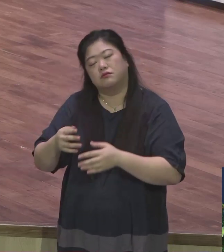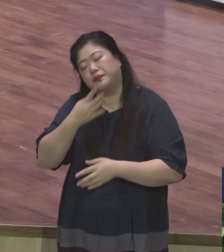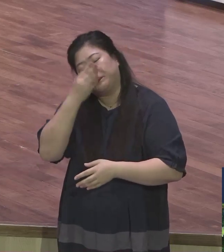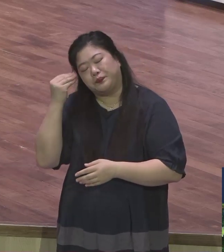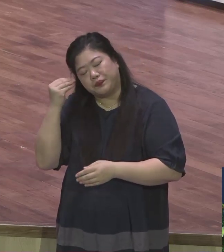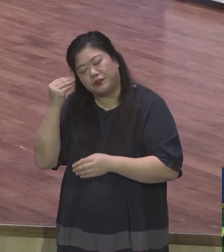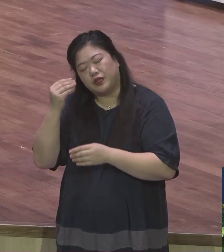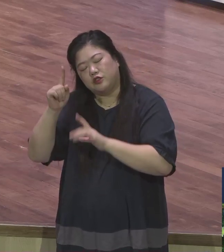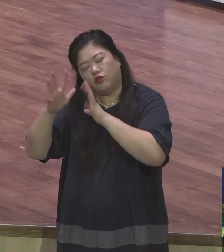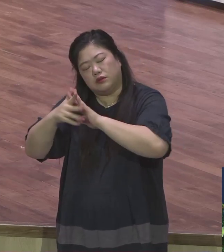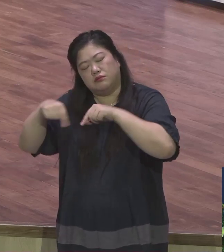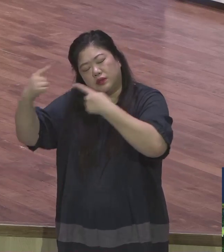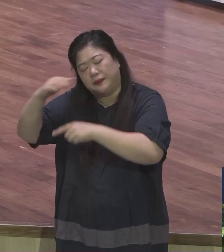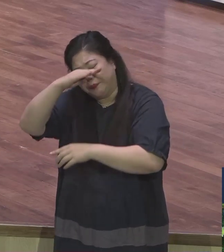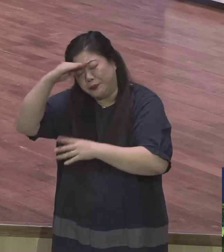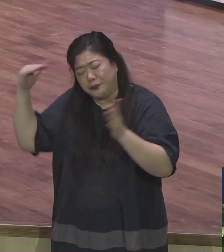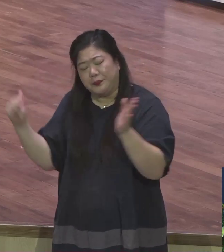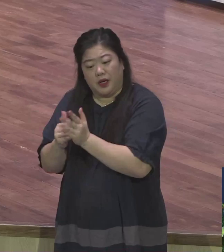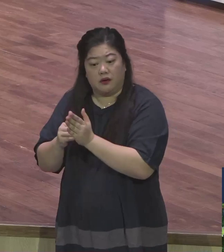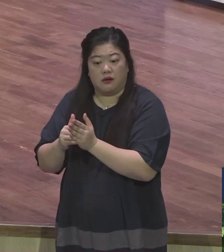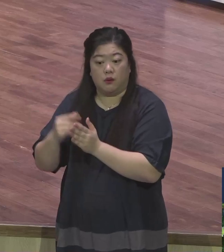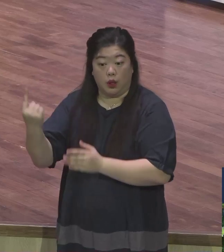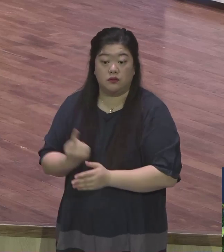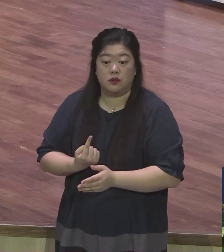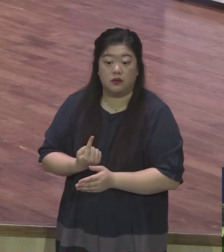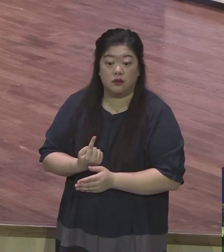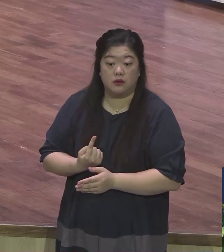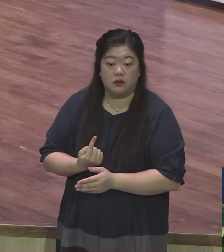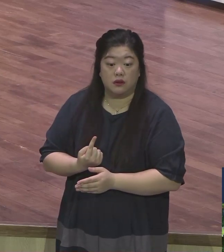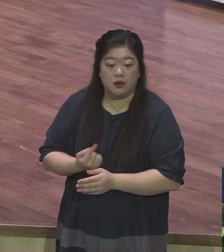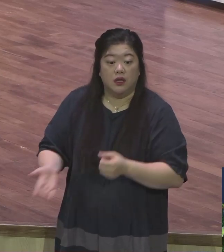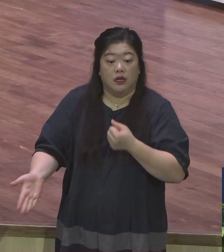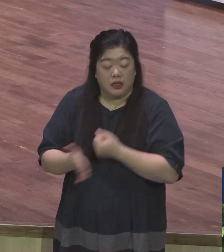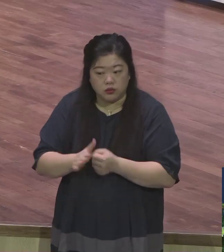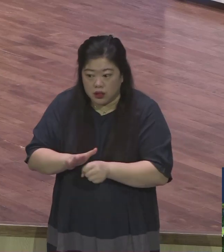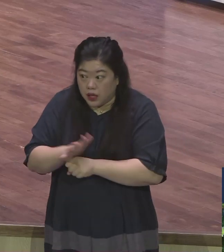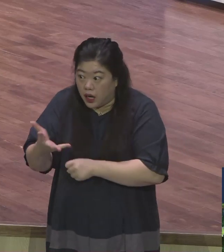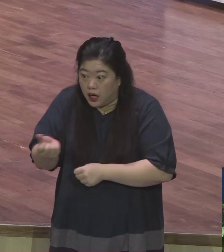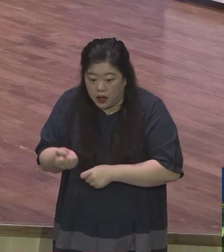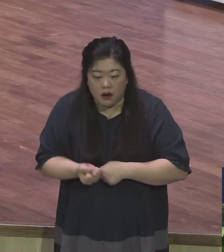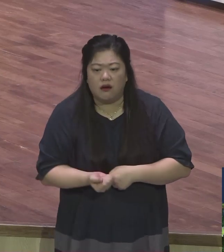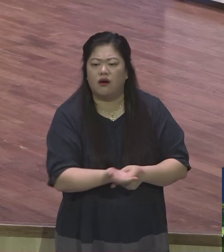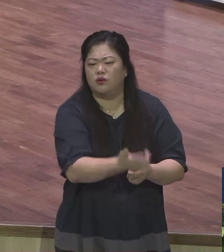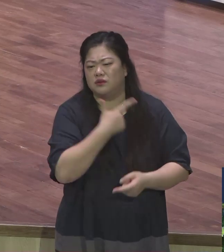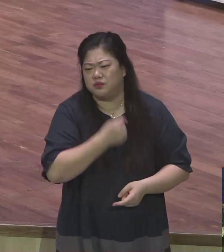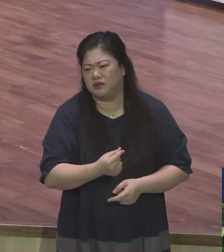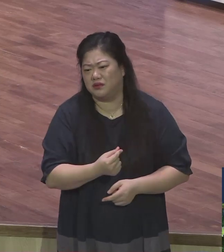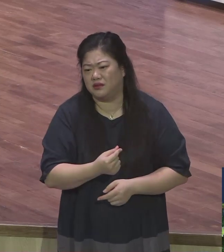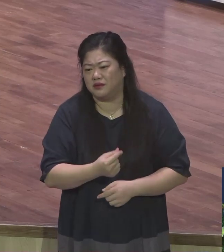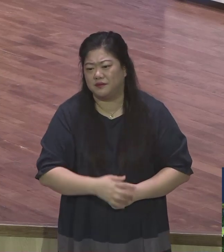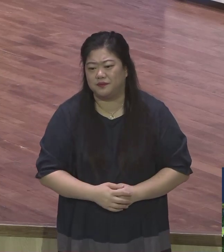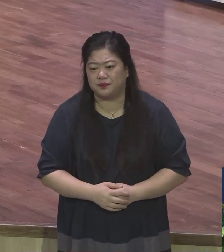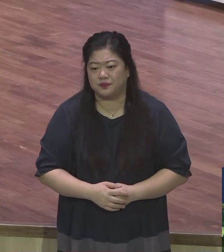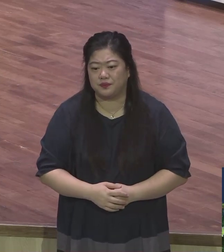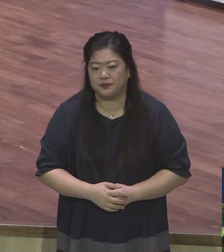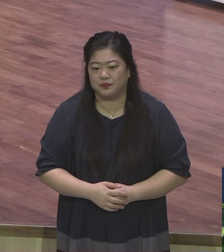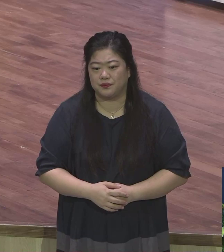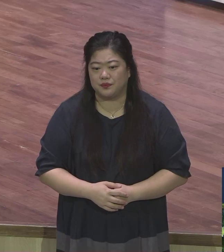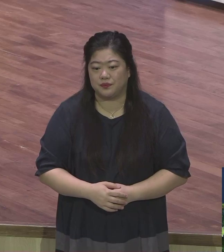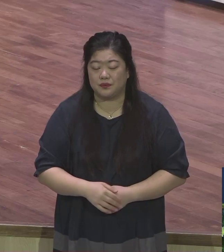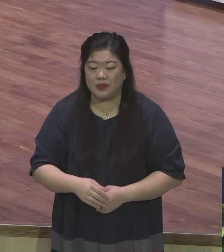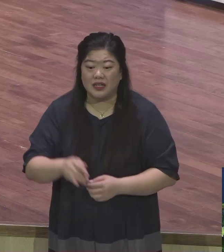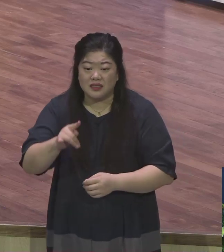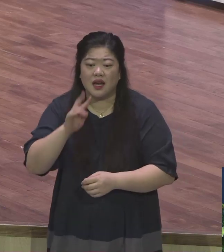게시를 받은 이 바울 바울은 오늘 본문을 통해서 한 가지 강조한 것이 있습니다. 그것이 뭐냐 율법주의